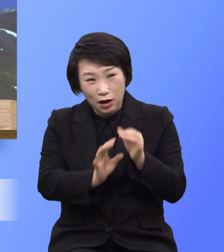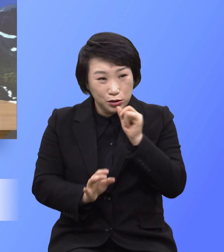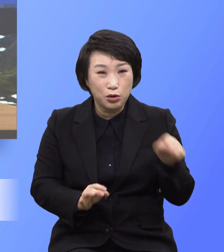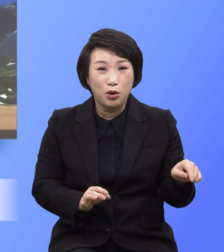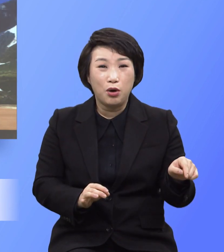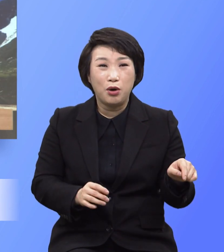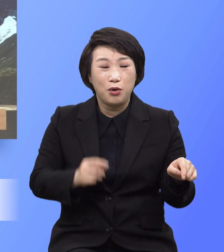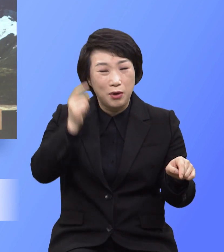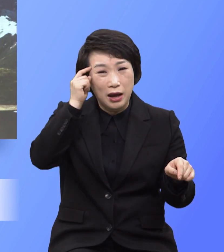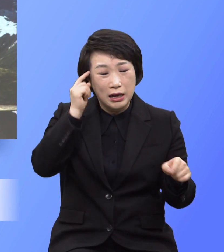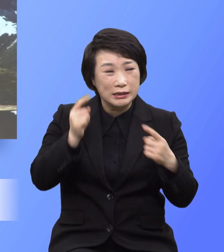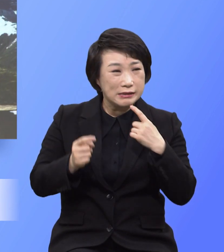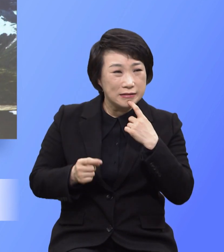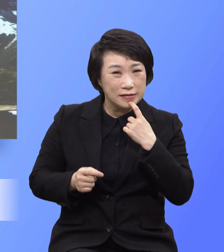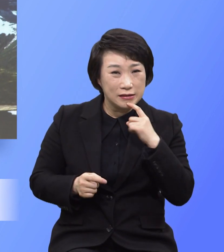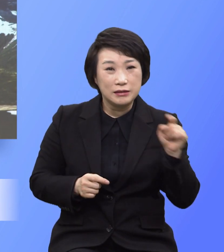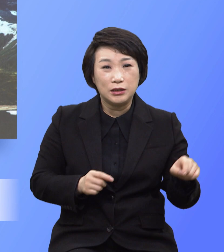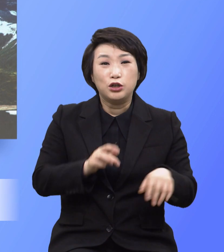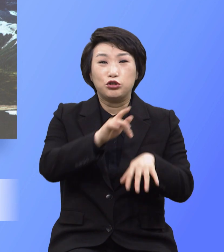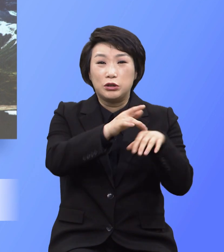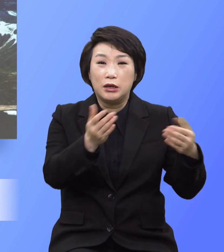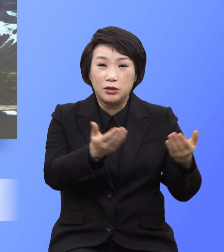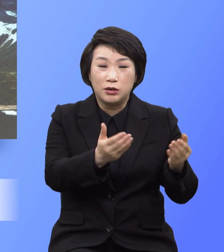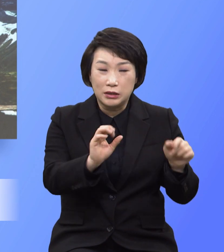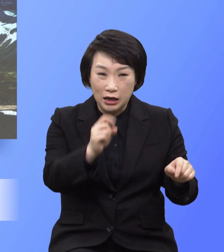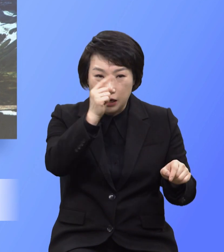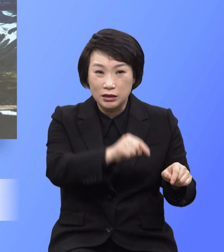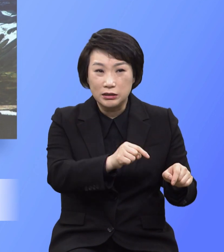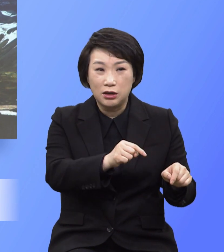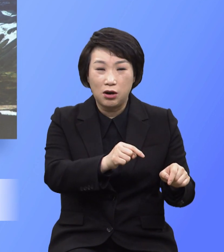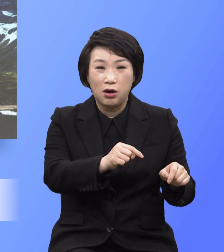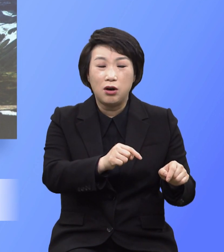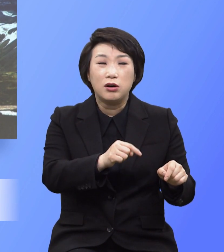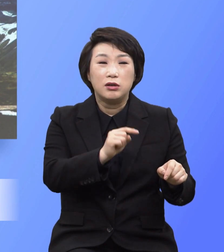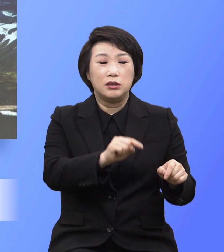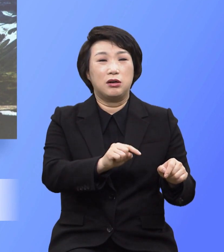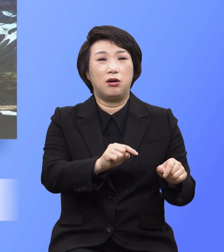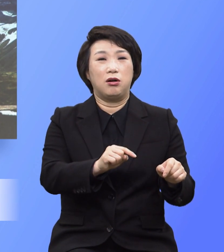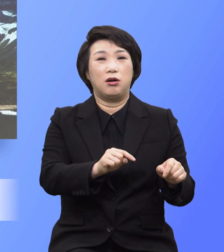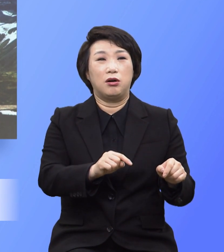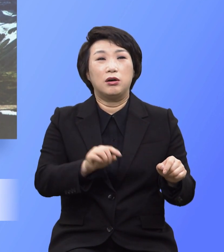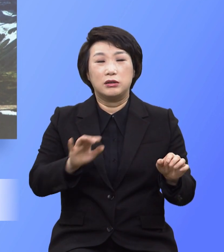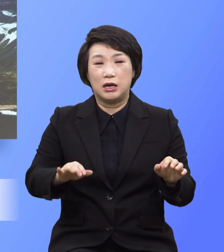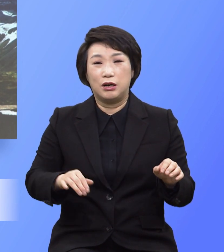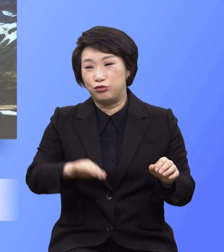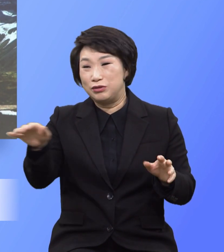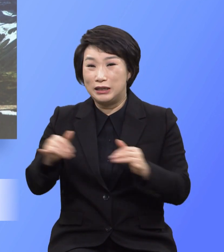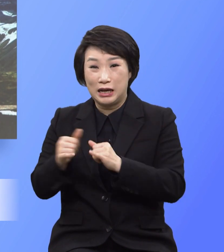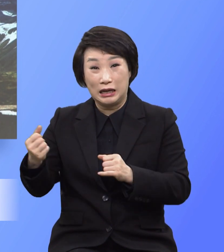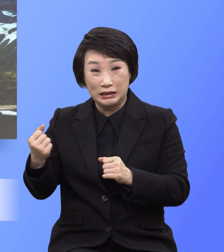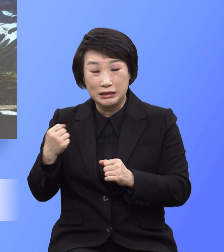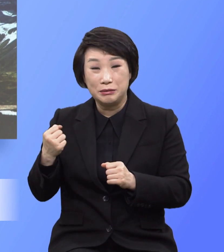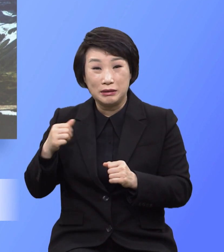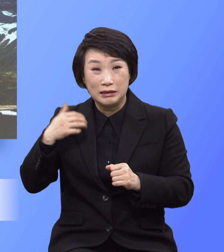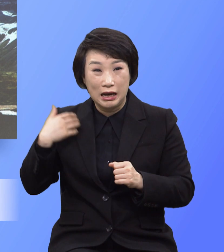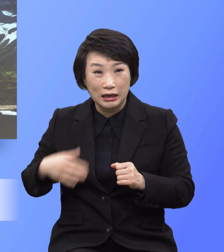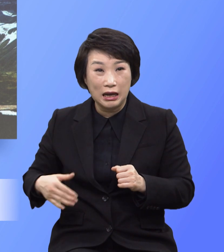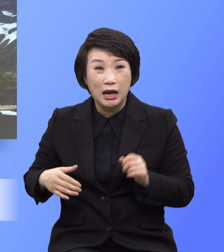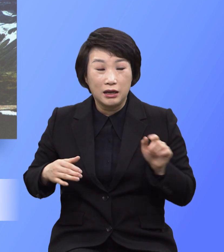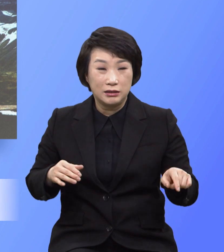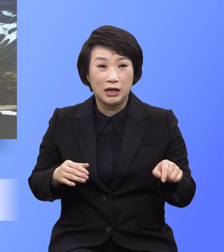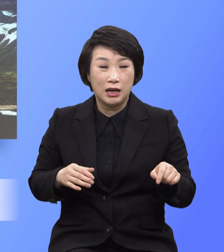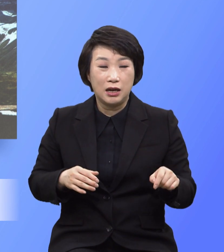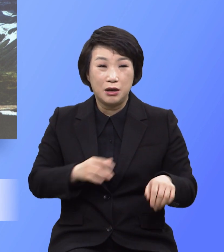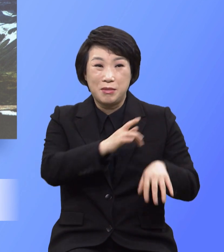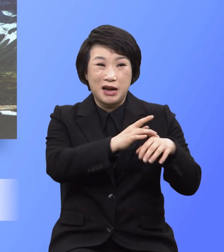악착같이 마귀 사단 귀신 역사의 기능보다 부족한 인간을 자기